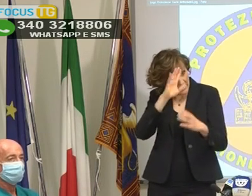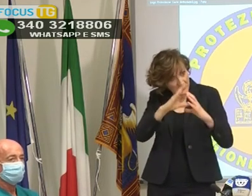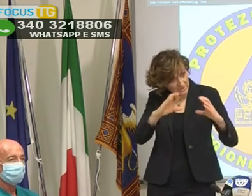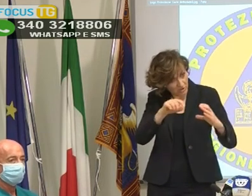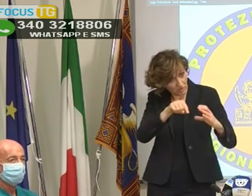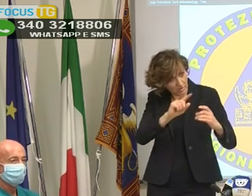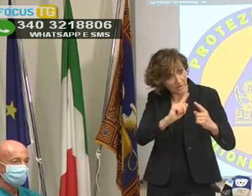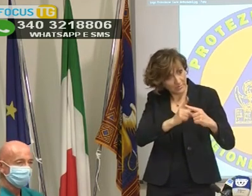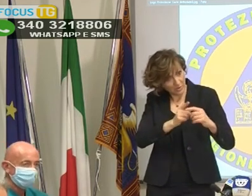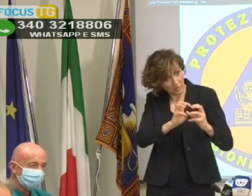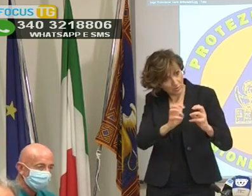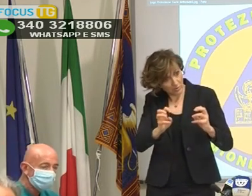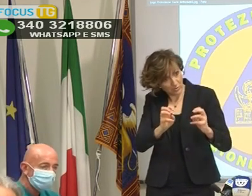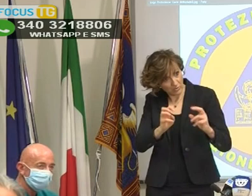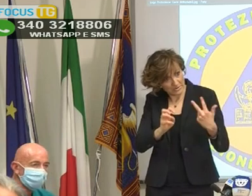Sì.